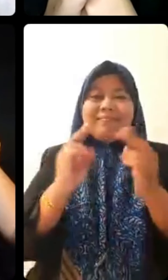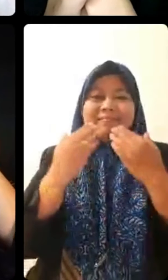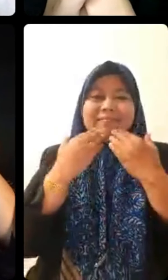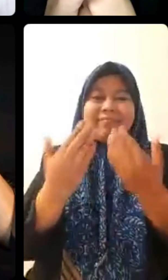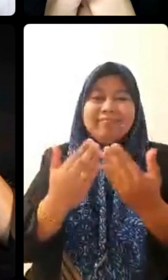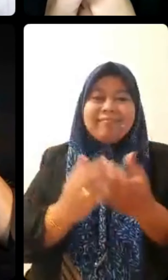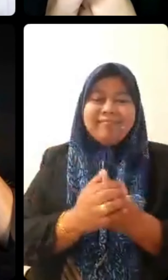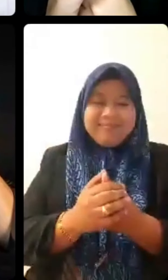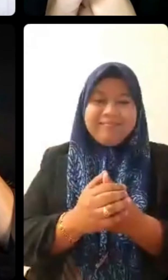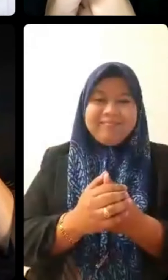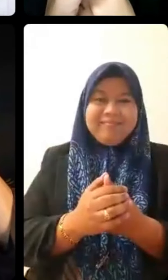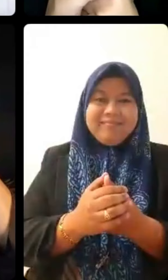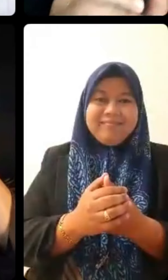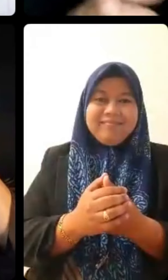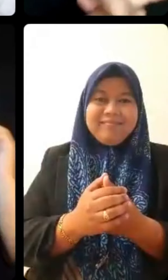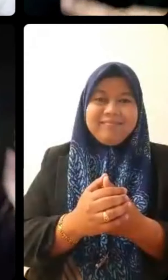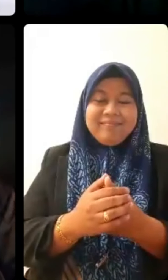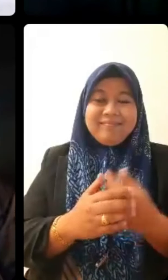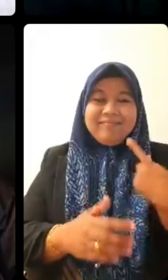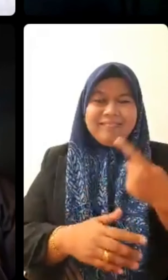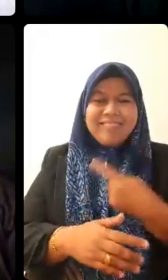Itulah kita tak jangka kan masalah tu.